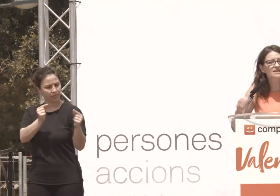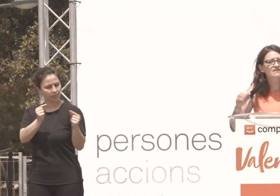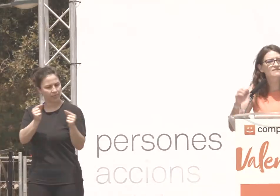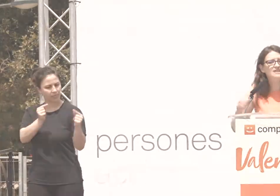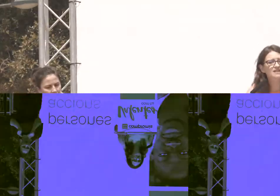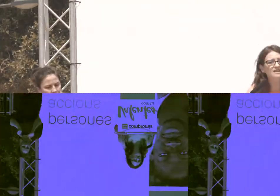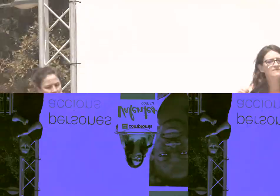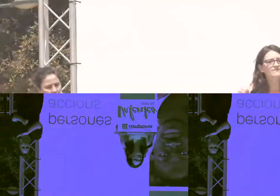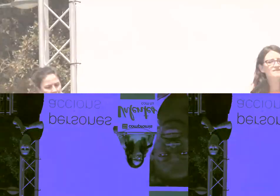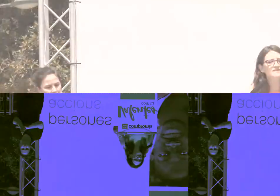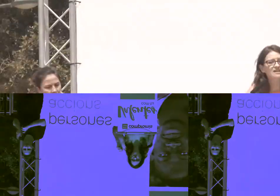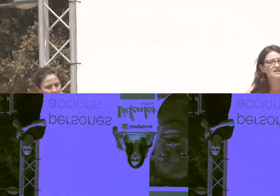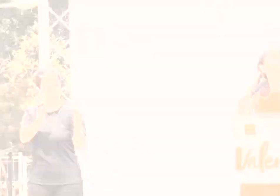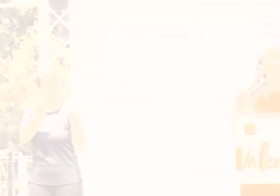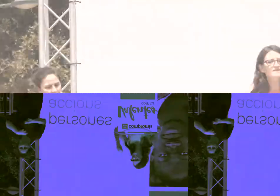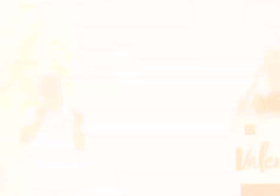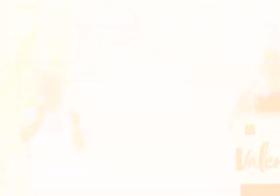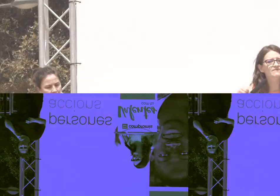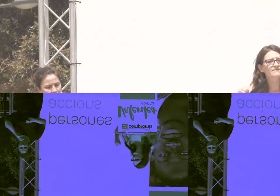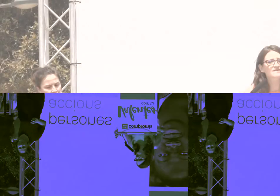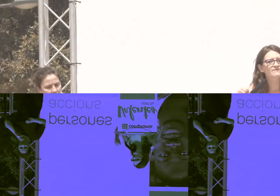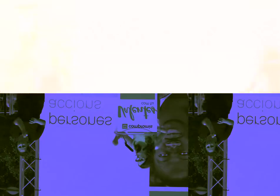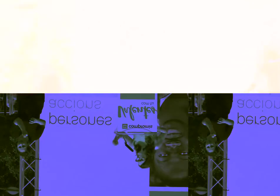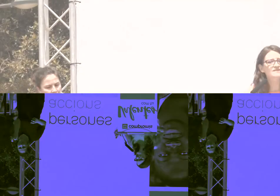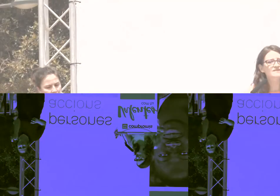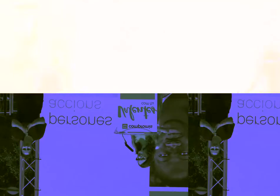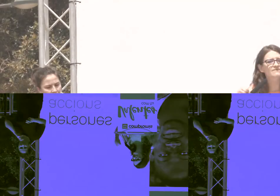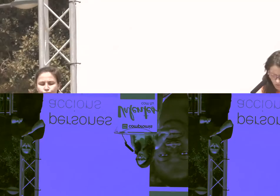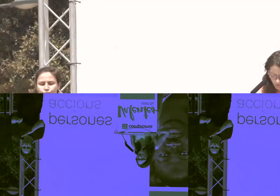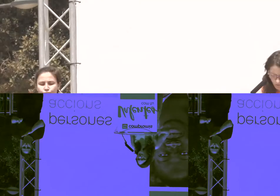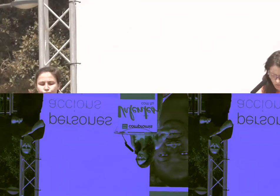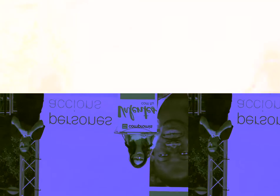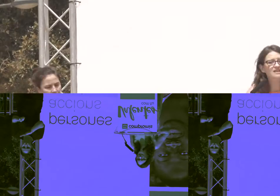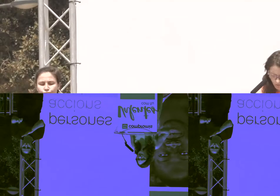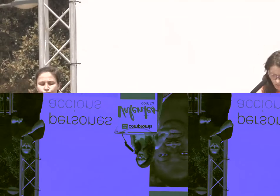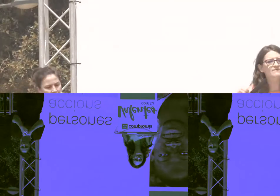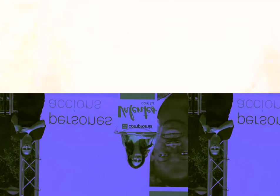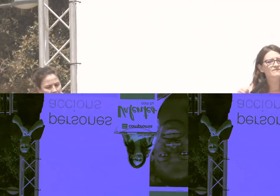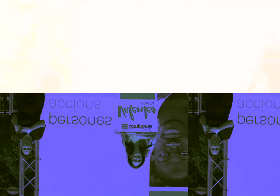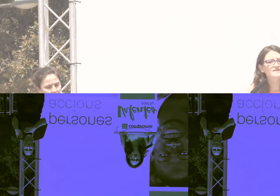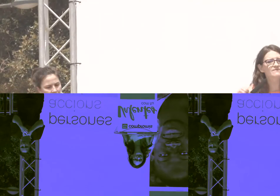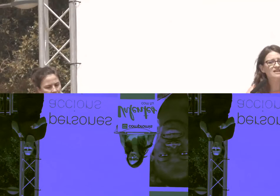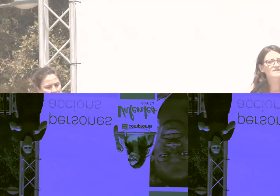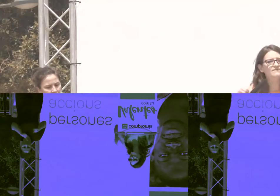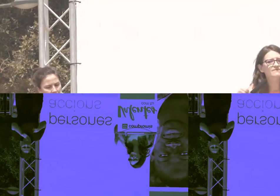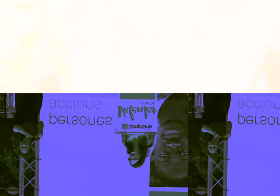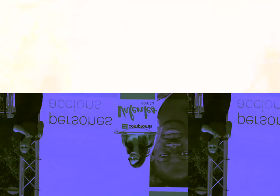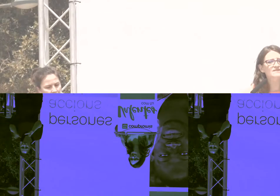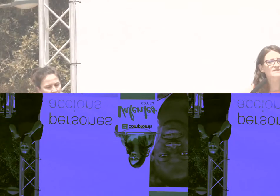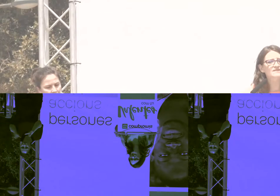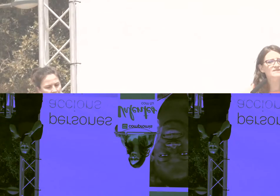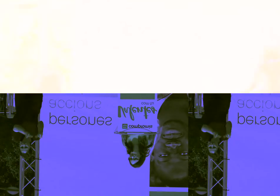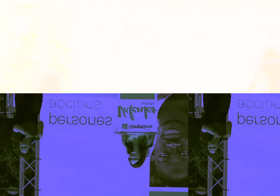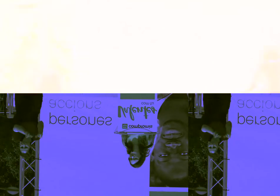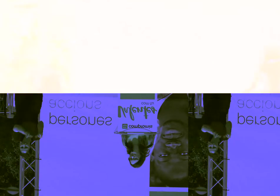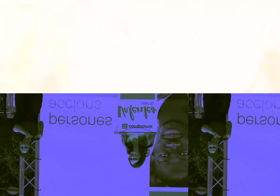de la diversitat i nascut del mestissatge, mestissatge que també pariren nosaltres, hasta el nom de les conselleries respon